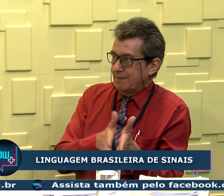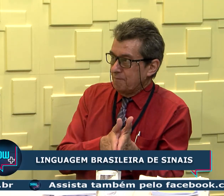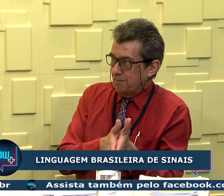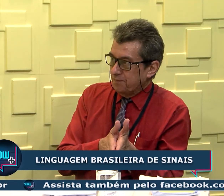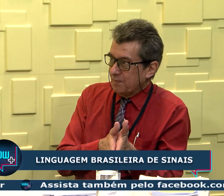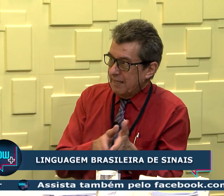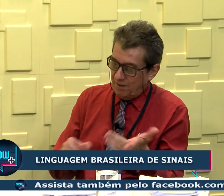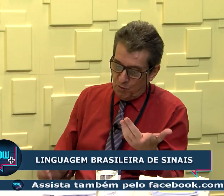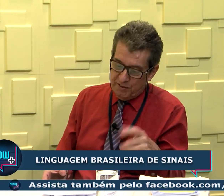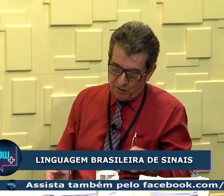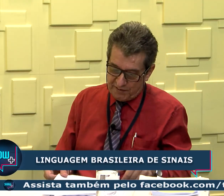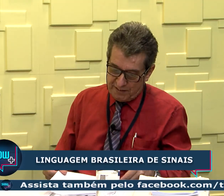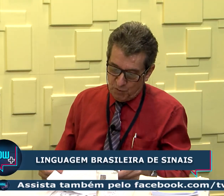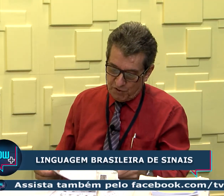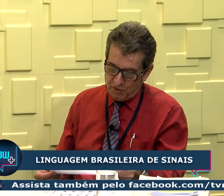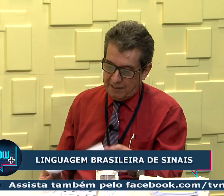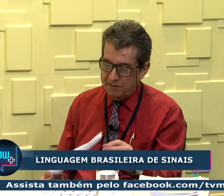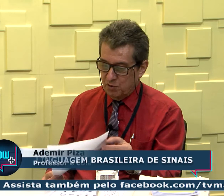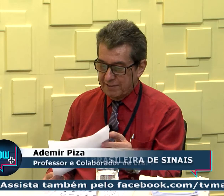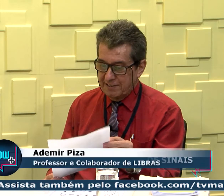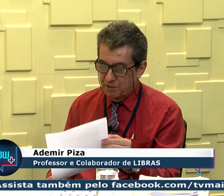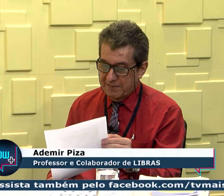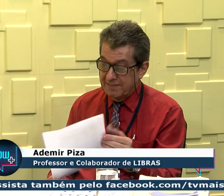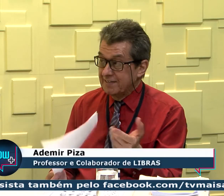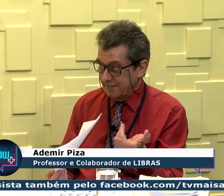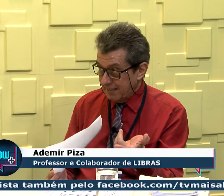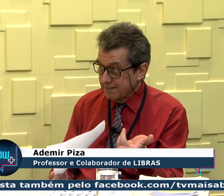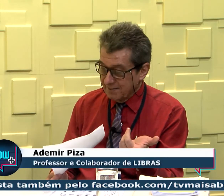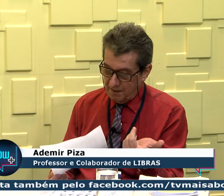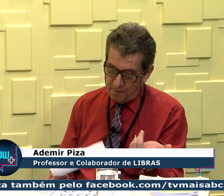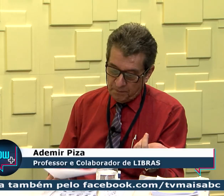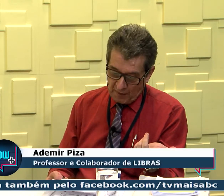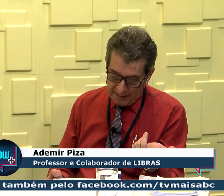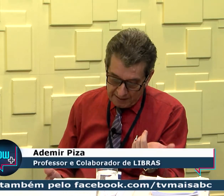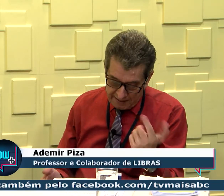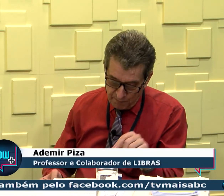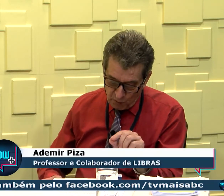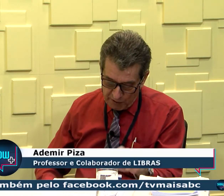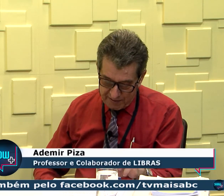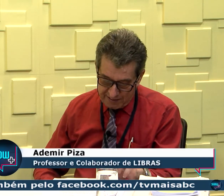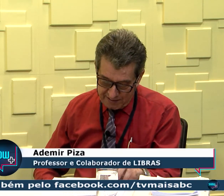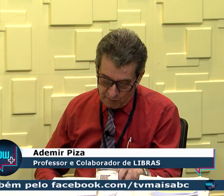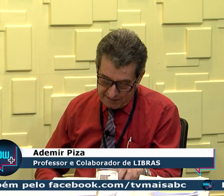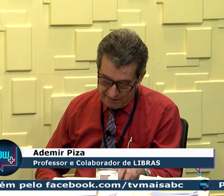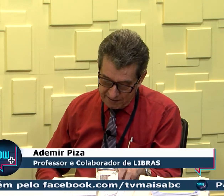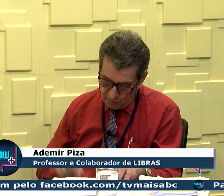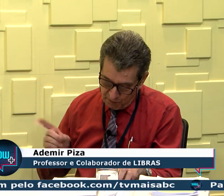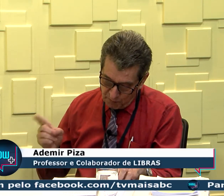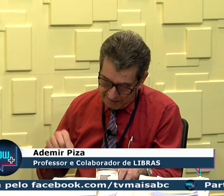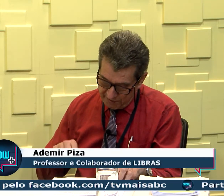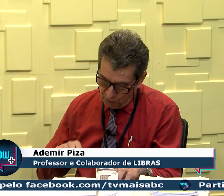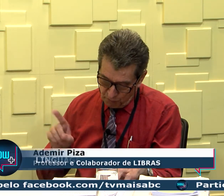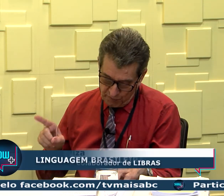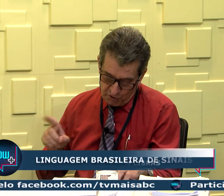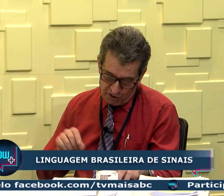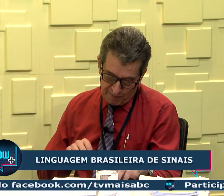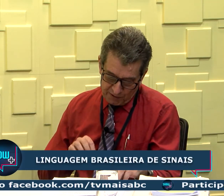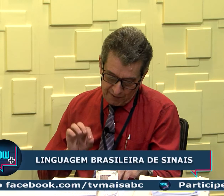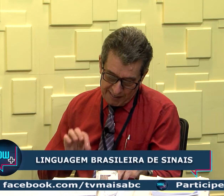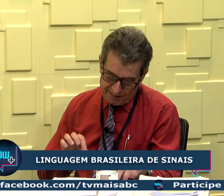onde nós temos a história da língua brasileira de sinais em 1855 veio do brasil o professor chamado é na